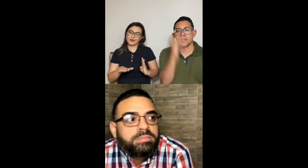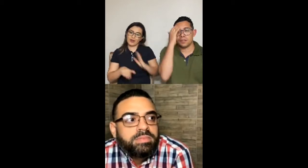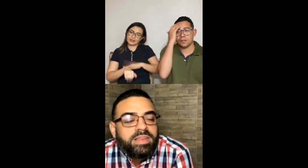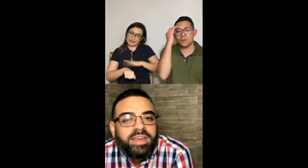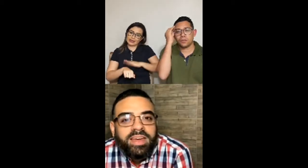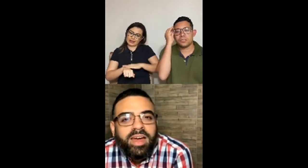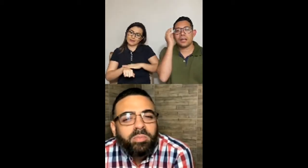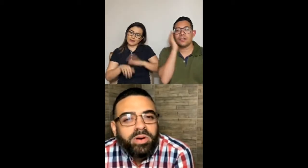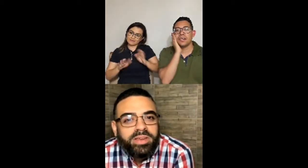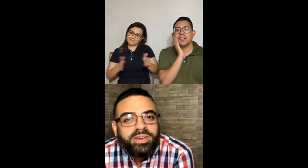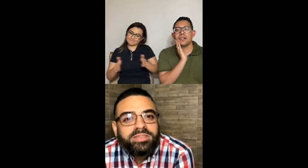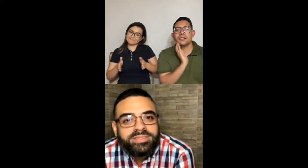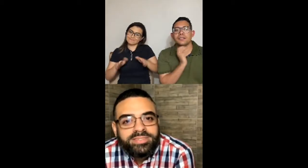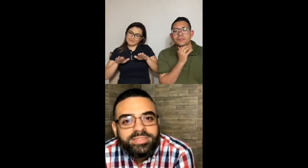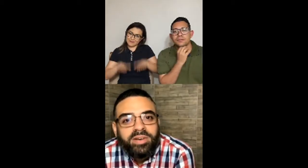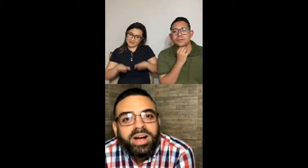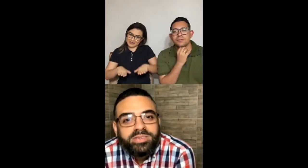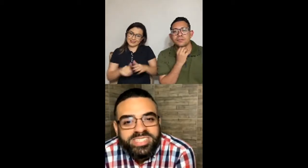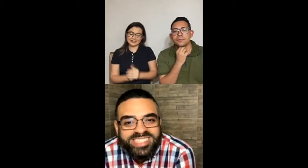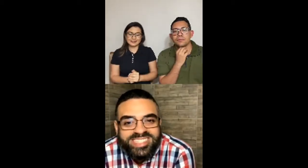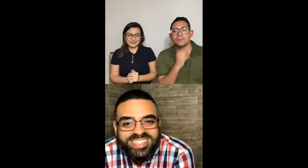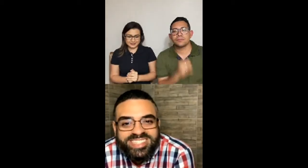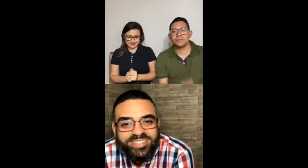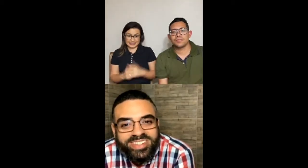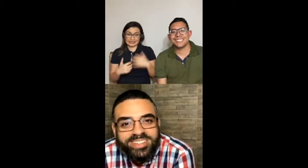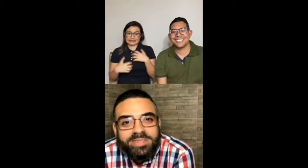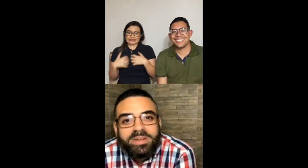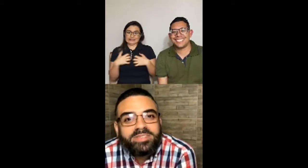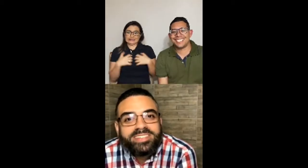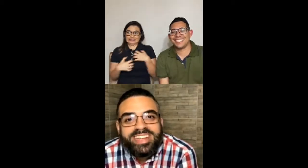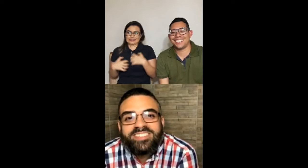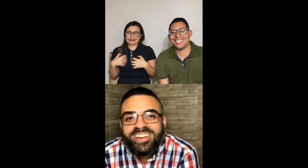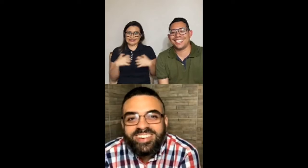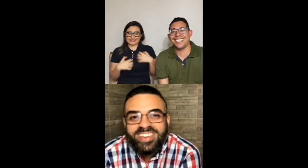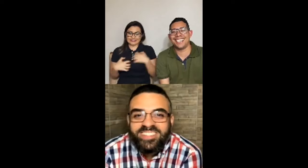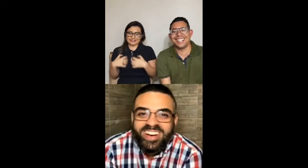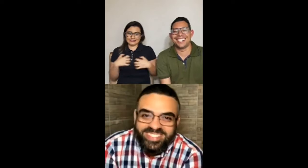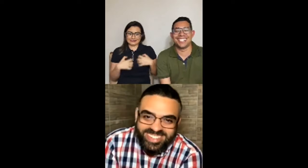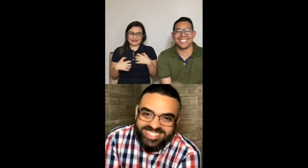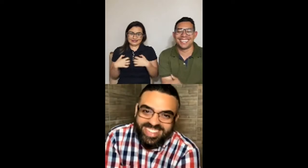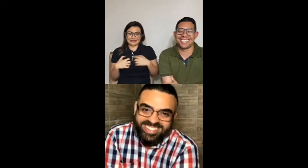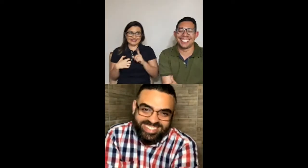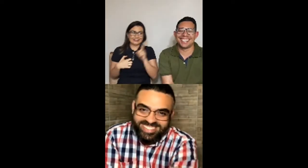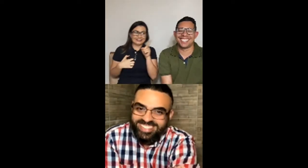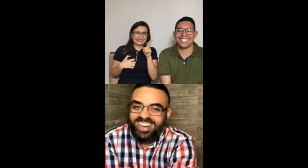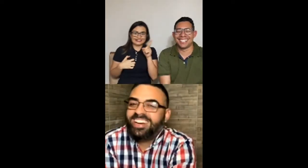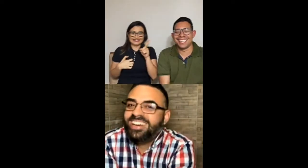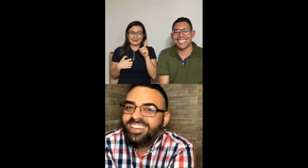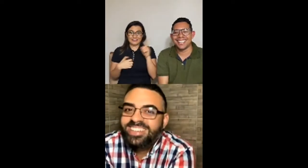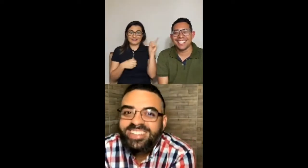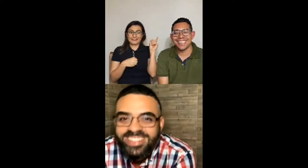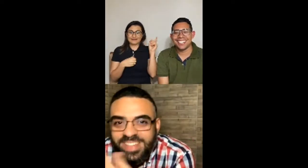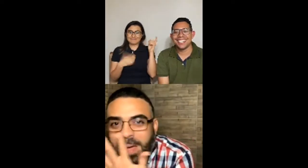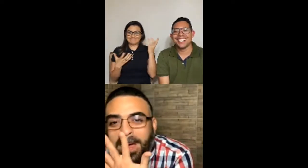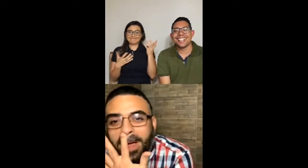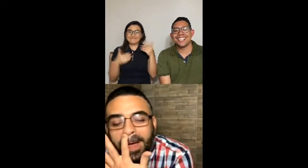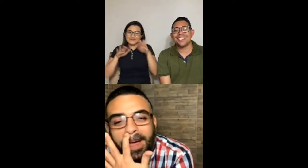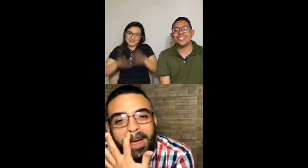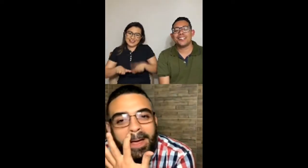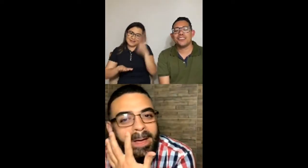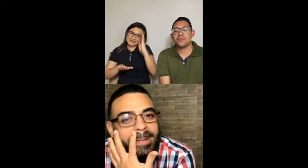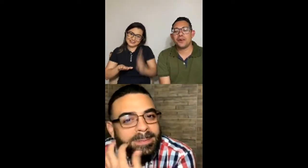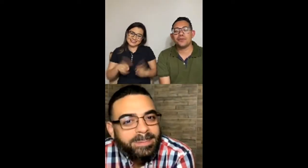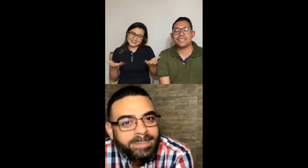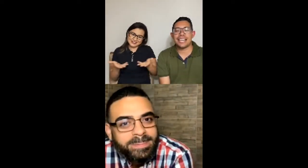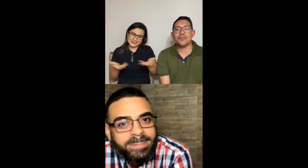passar realmente um tempo considerável por aqui. É um pouquinho... Dá uma angústia ver, que você fica doido para voltar.